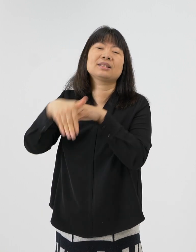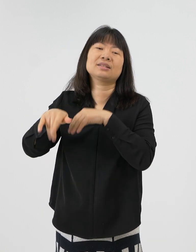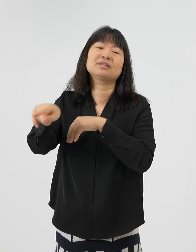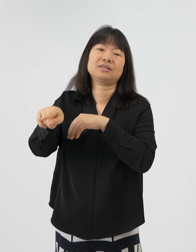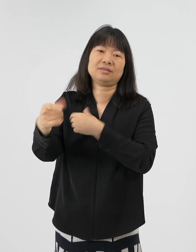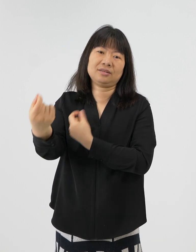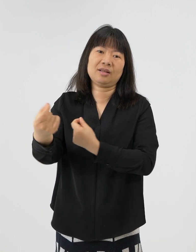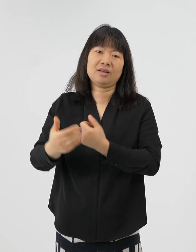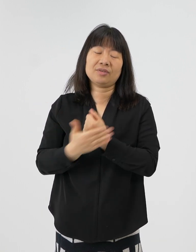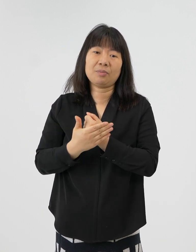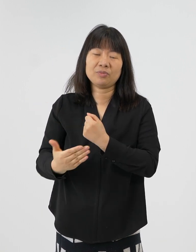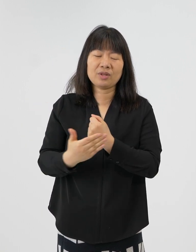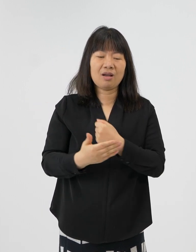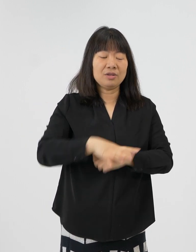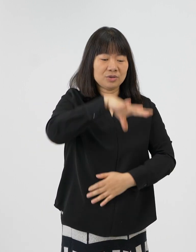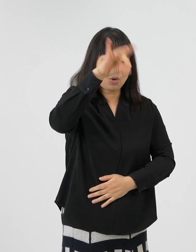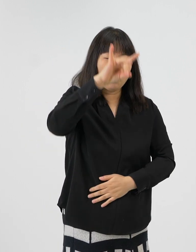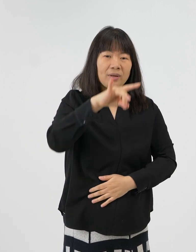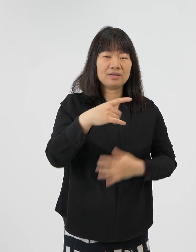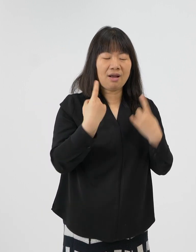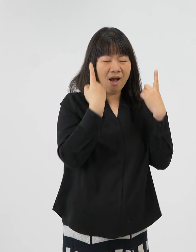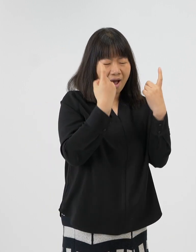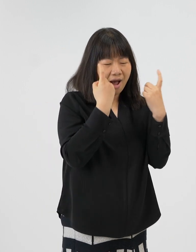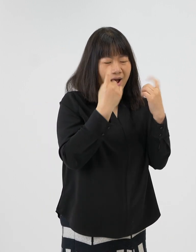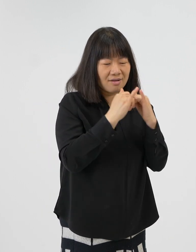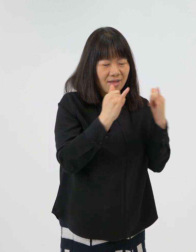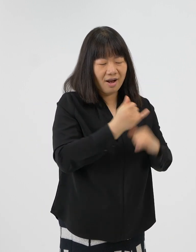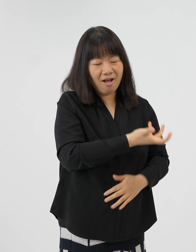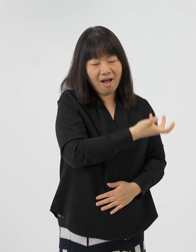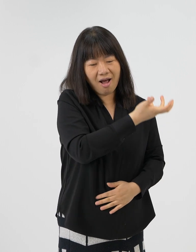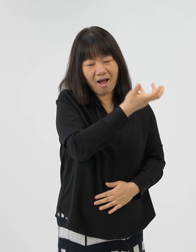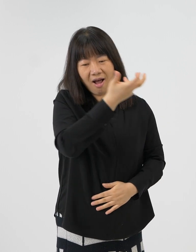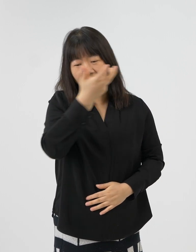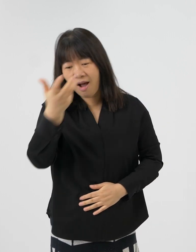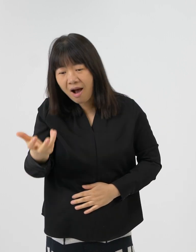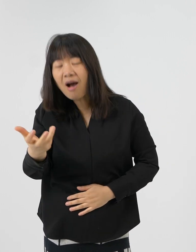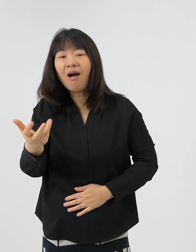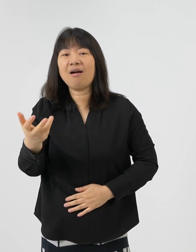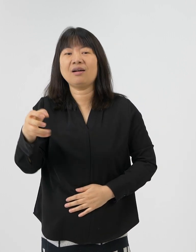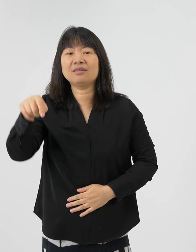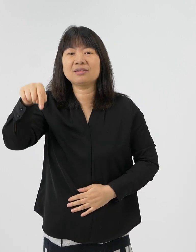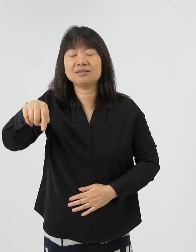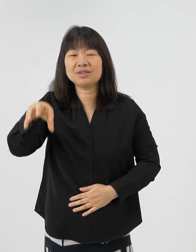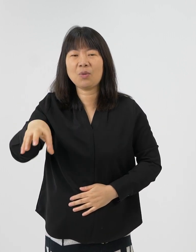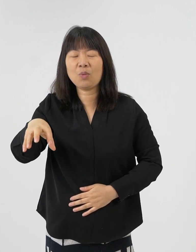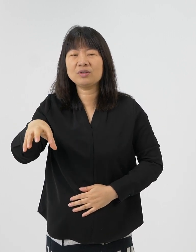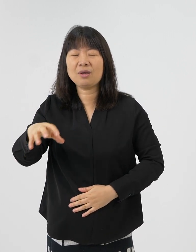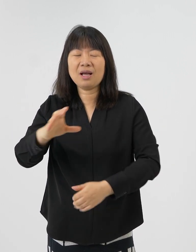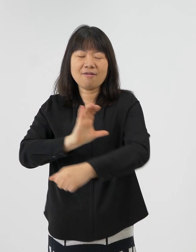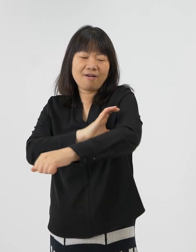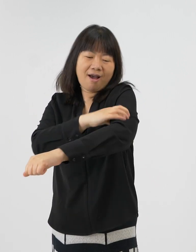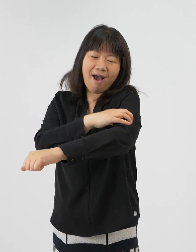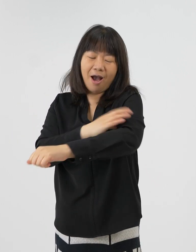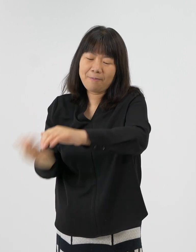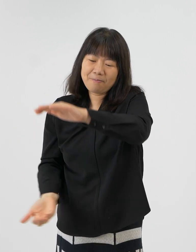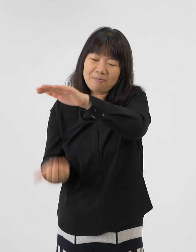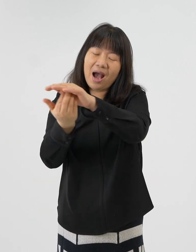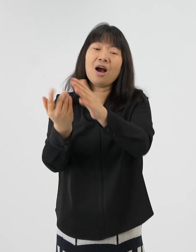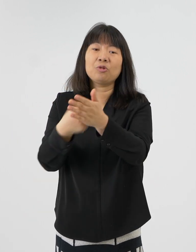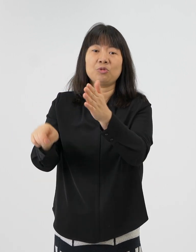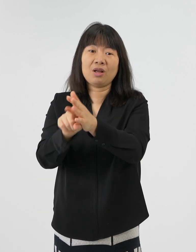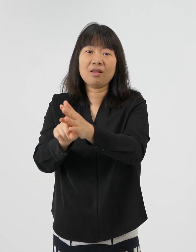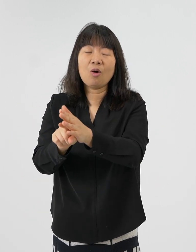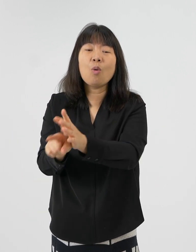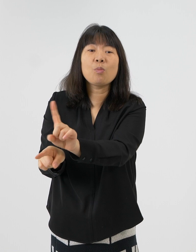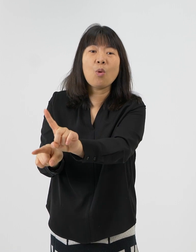여러분, 나그네가 그 땅에 흘러들어가서 그 성문에 앉기까지는